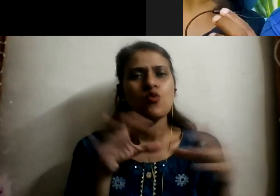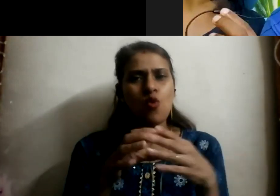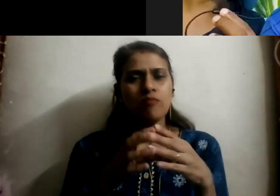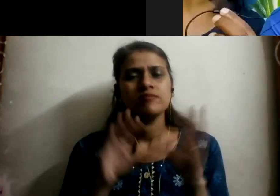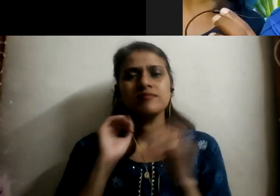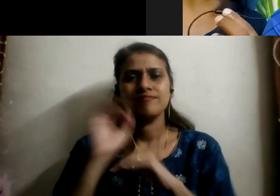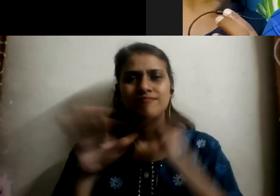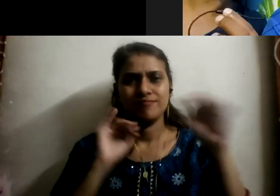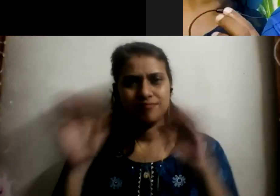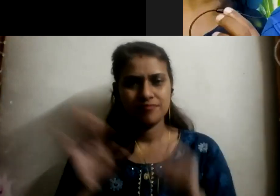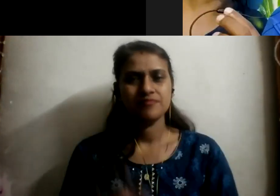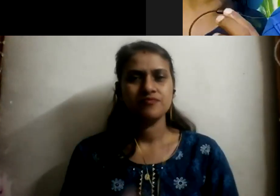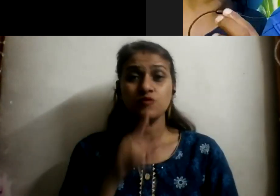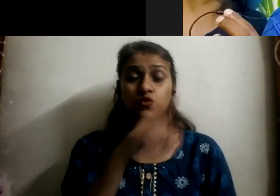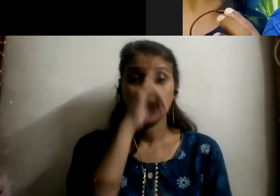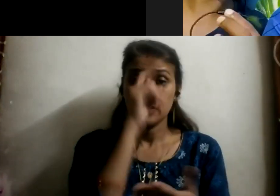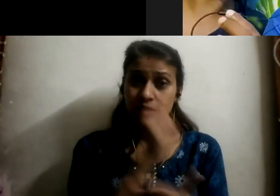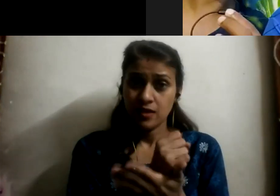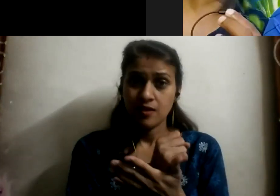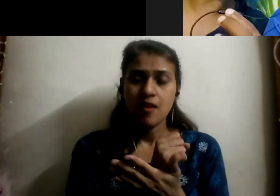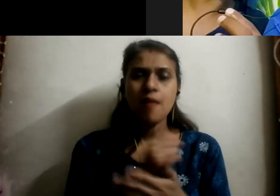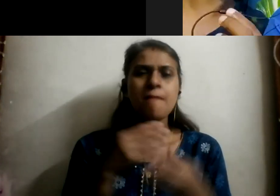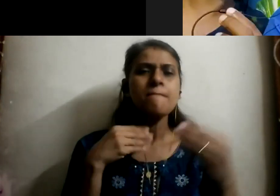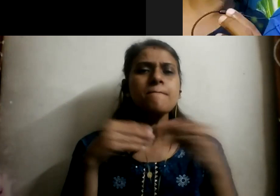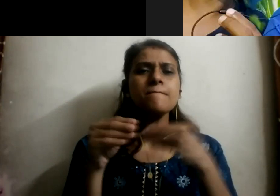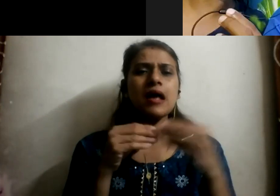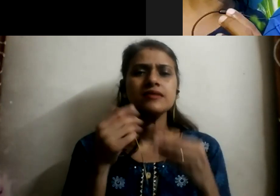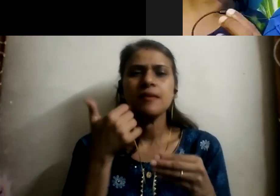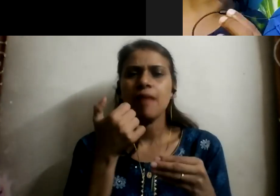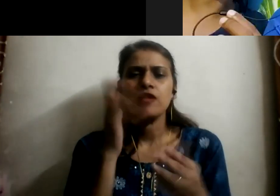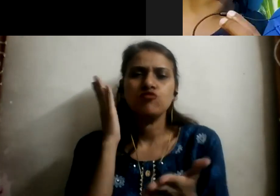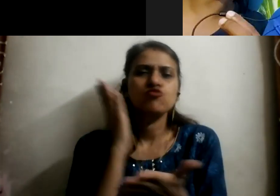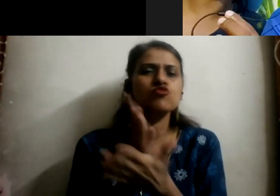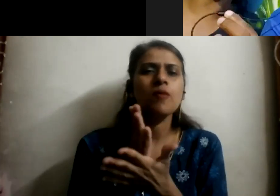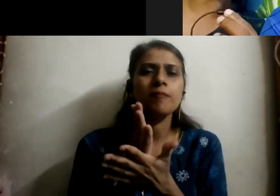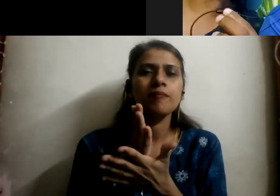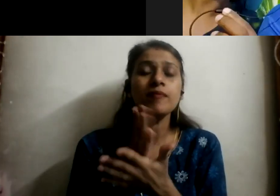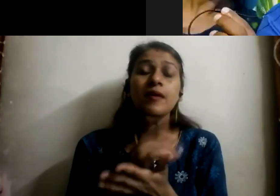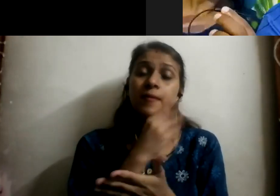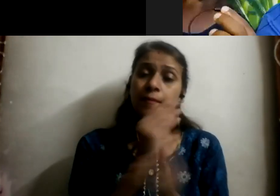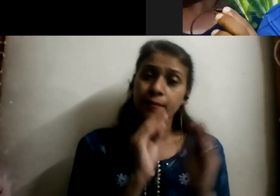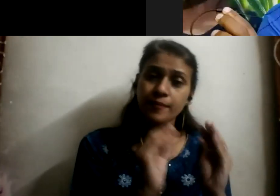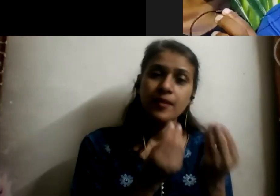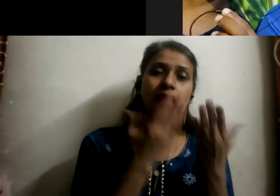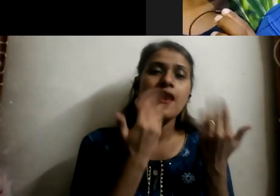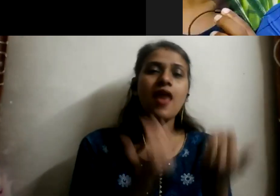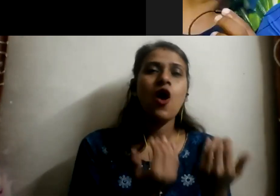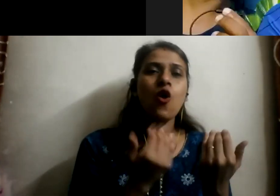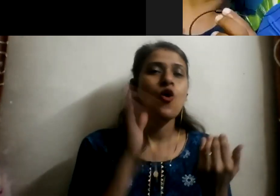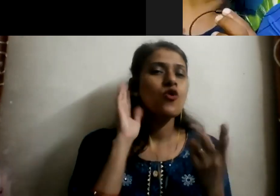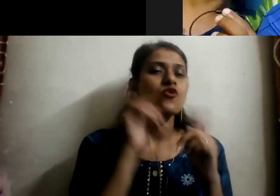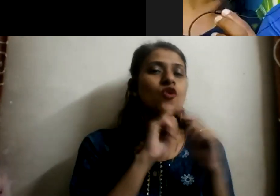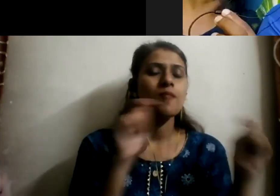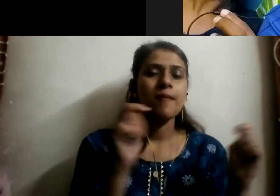करो, आप लोगों ने डिसाइड किया कि प्लास्टिक पेन बंद करके ऐसे पेंस को हम आगे प्रमोट करेंगे,